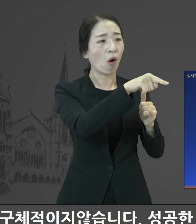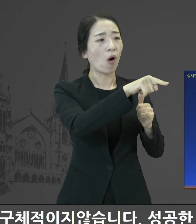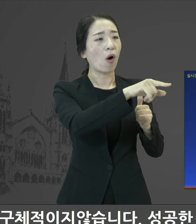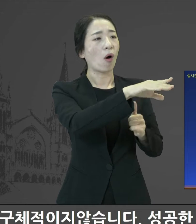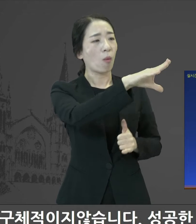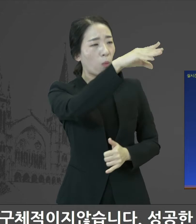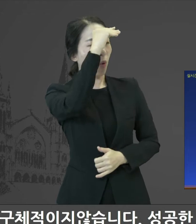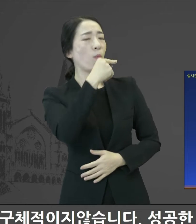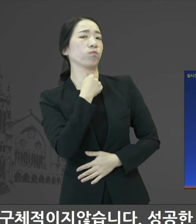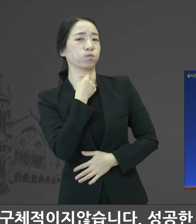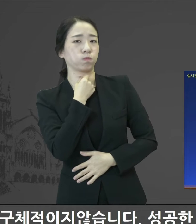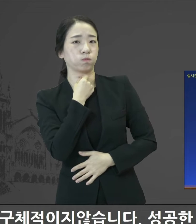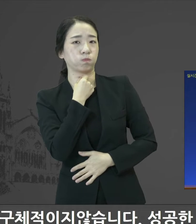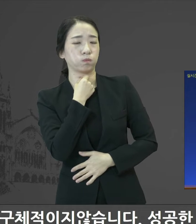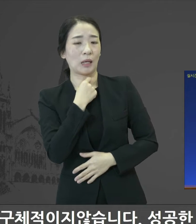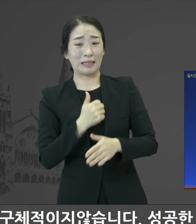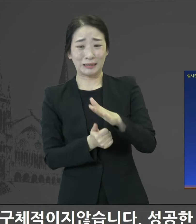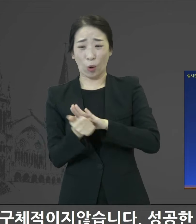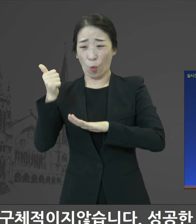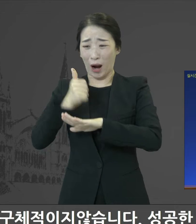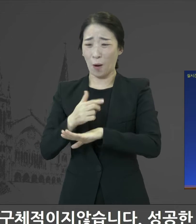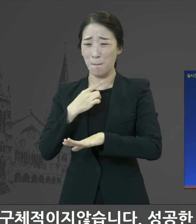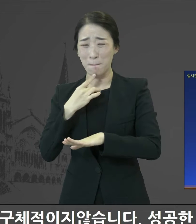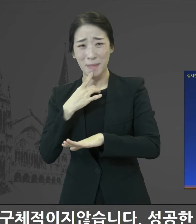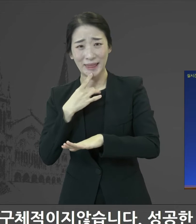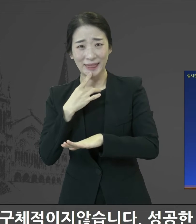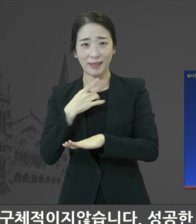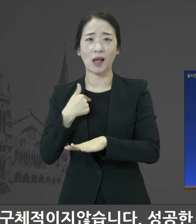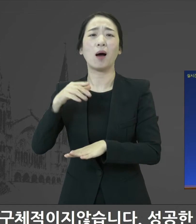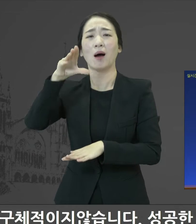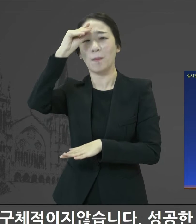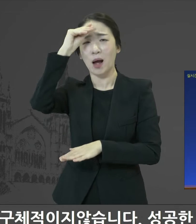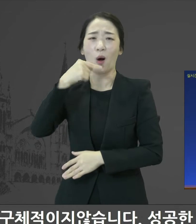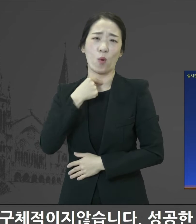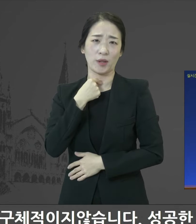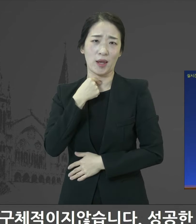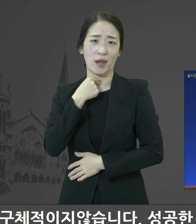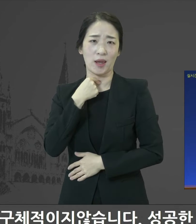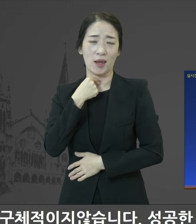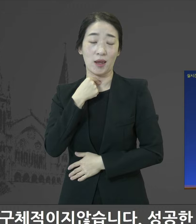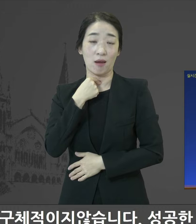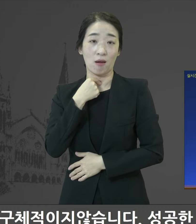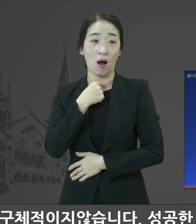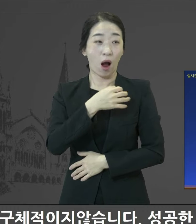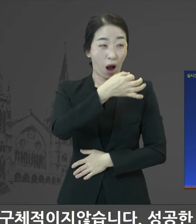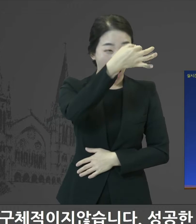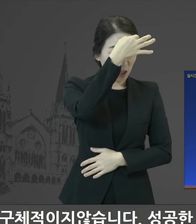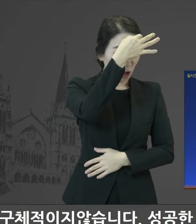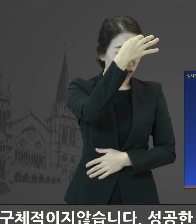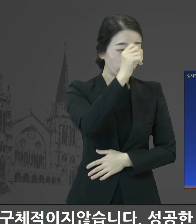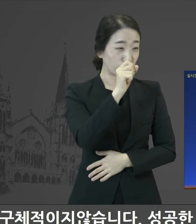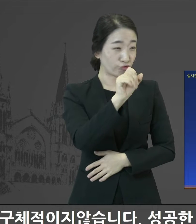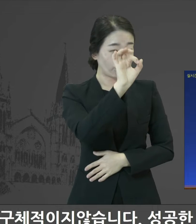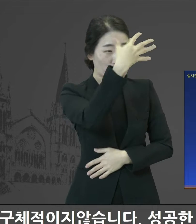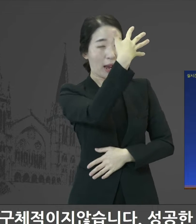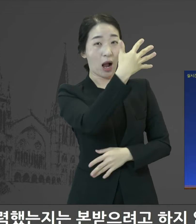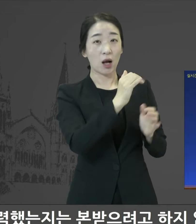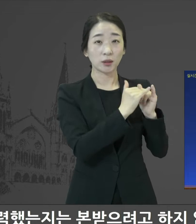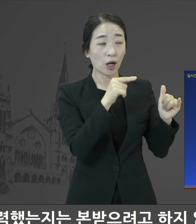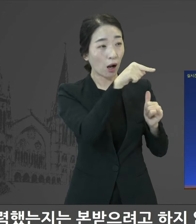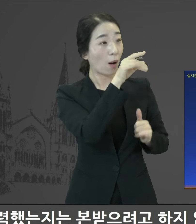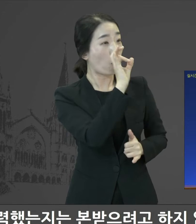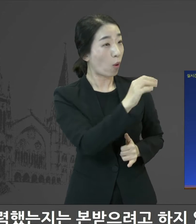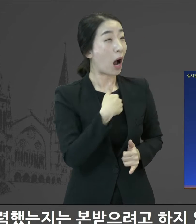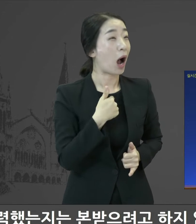하지 않아요. 성공한 것만 본받았으면 좋겠습니다. 재주가 많은 사람을 보면 나 저 사람처럼 되고 싶어. 근데